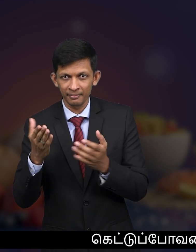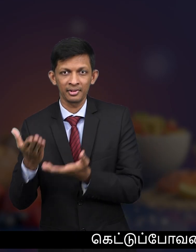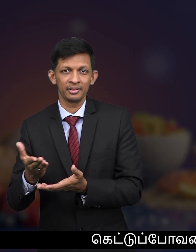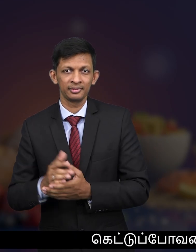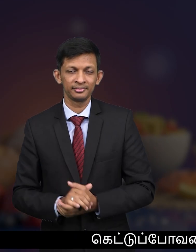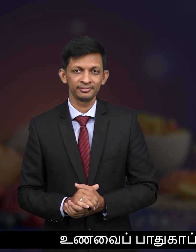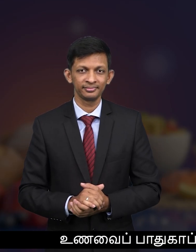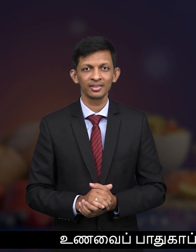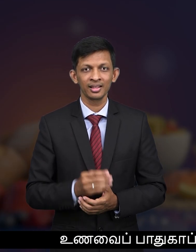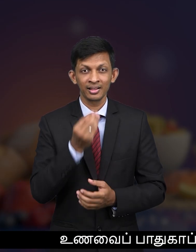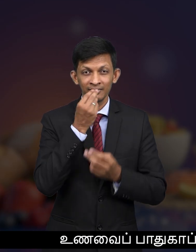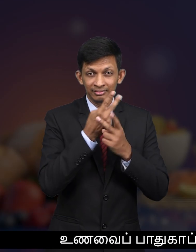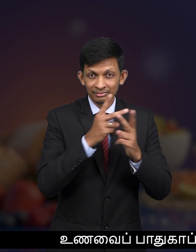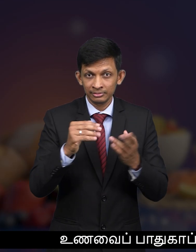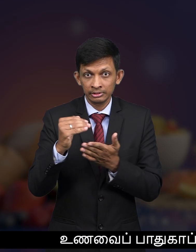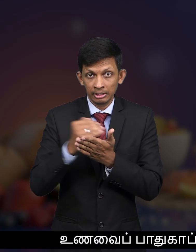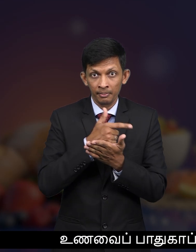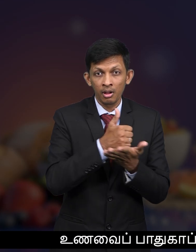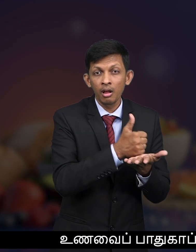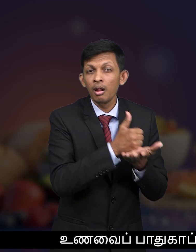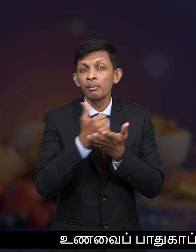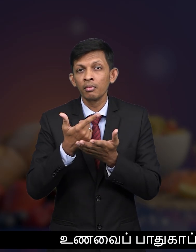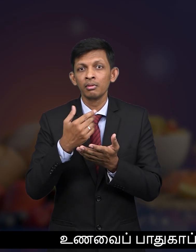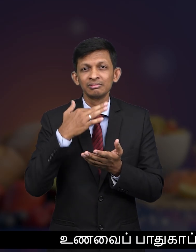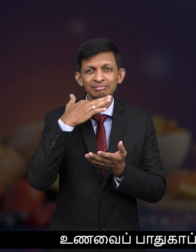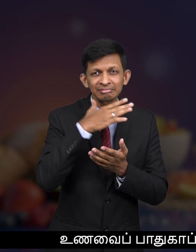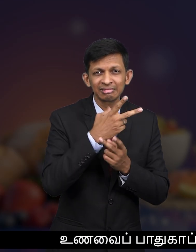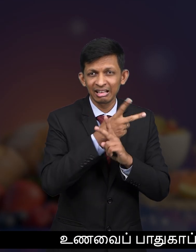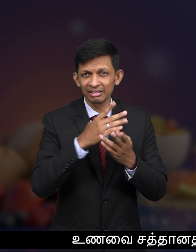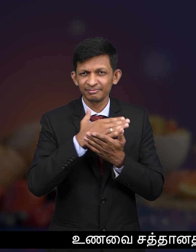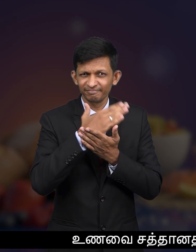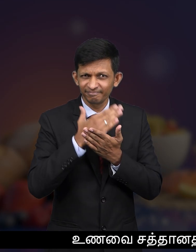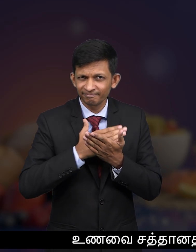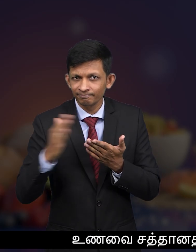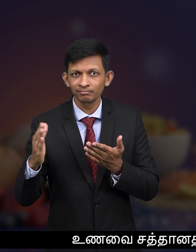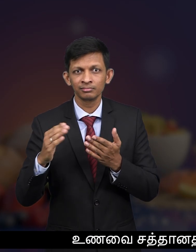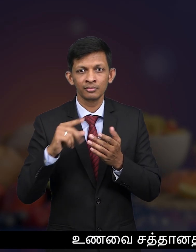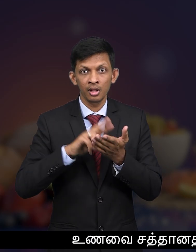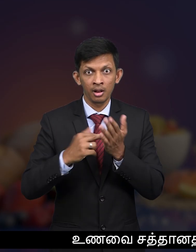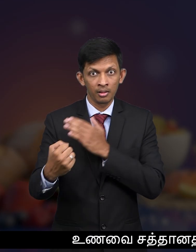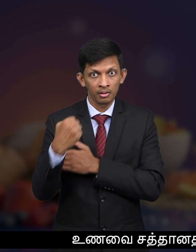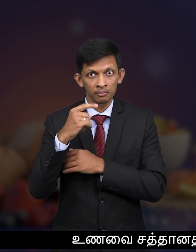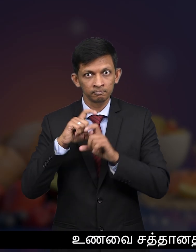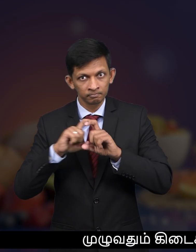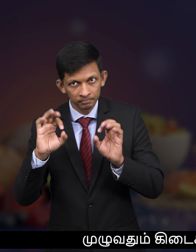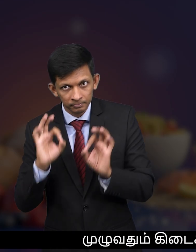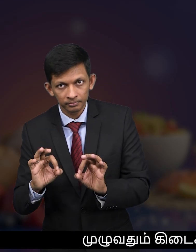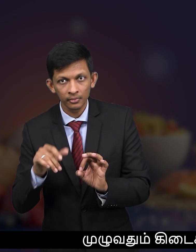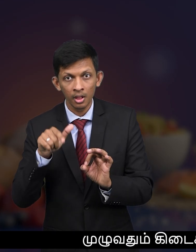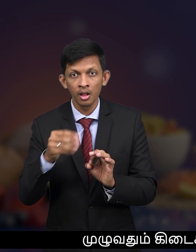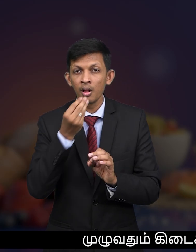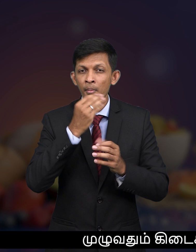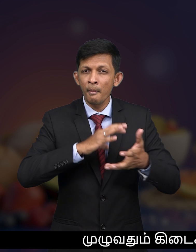உதவுகின்றன. உணவை பாதுகாப்பது கழிவுகளை குறைக்கவும், உணவை சத்தானதாக வைத்திருக்கவும்,